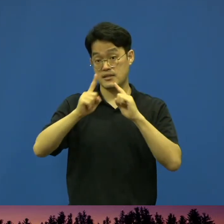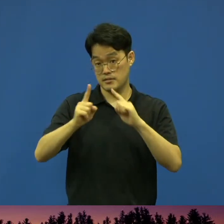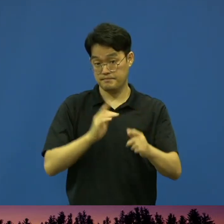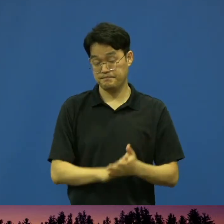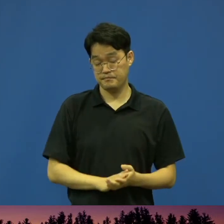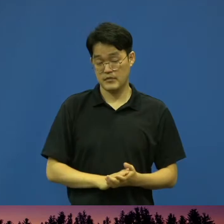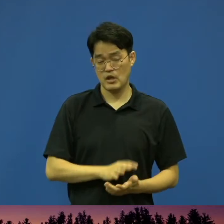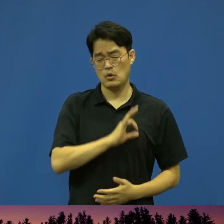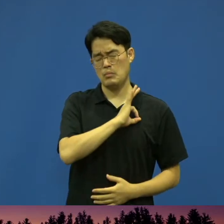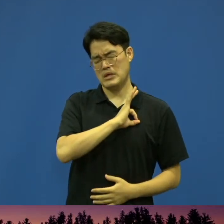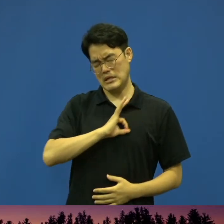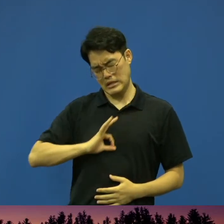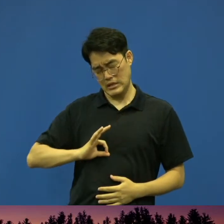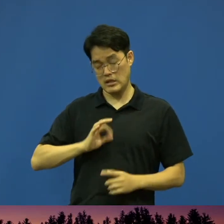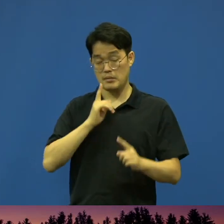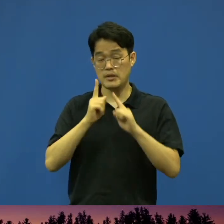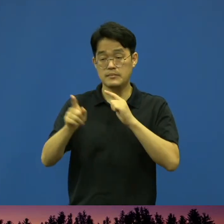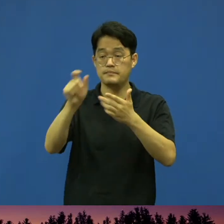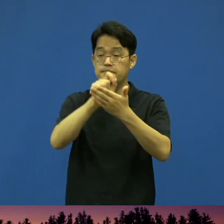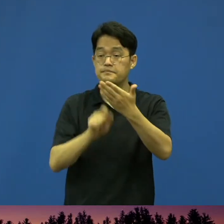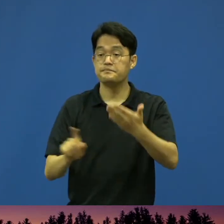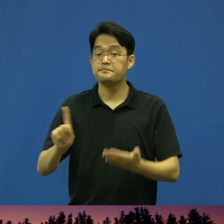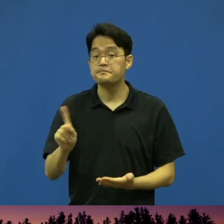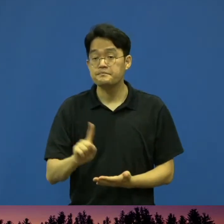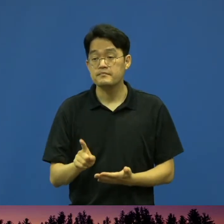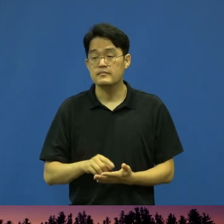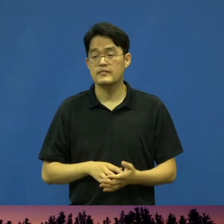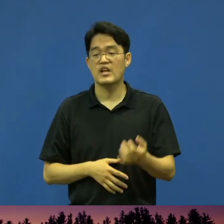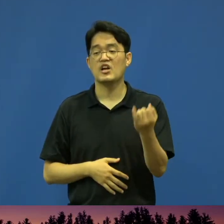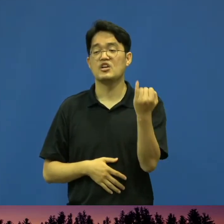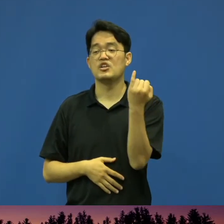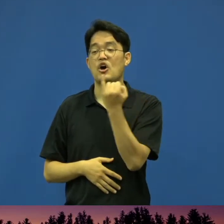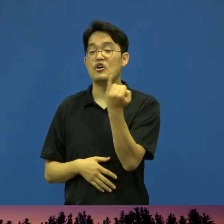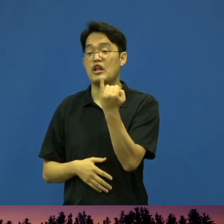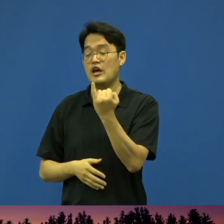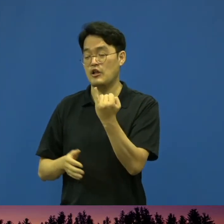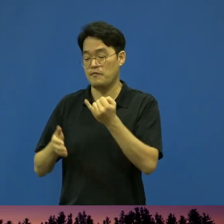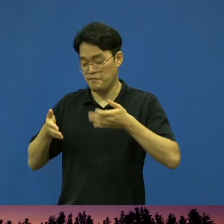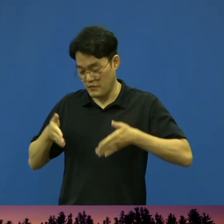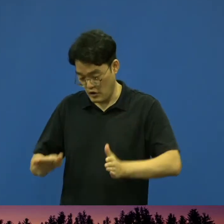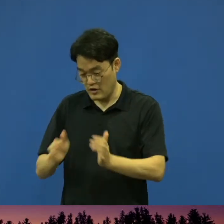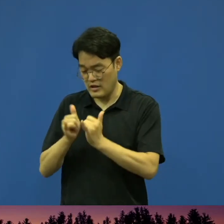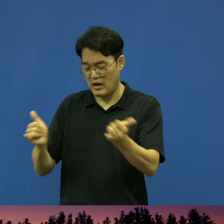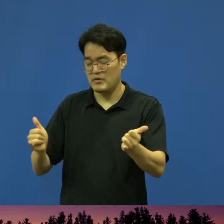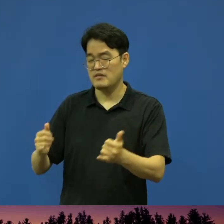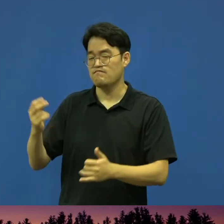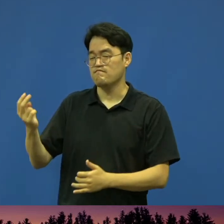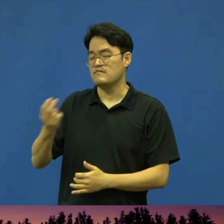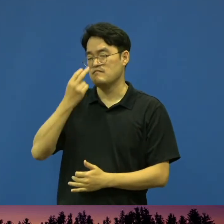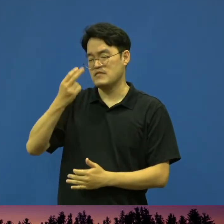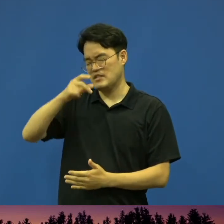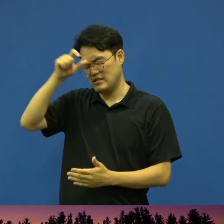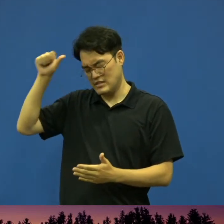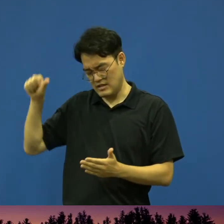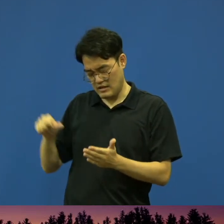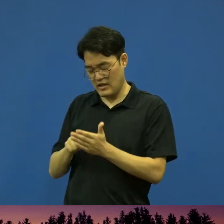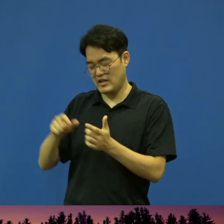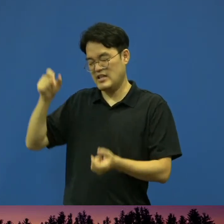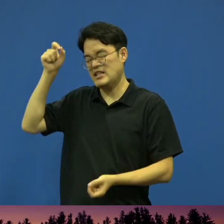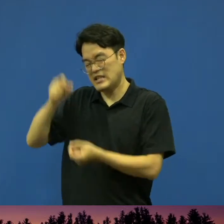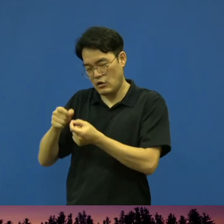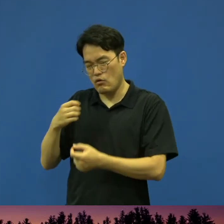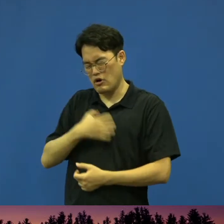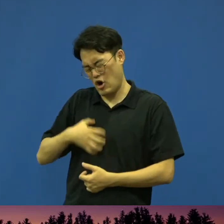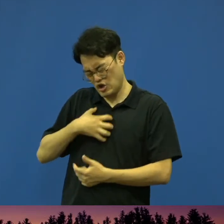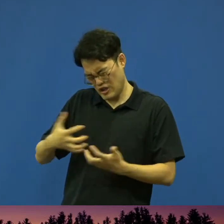14장 1절에 이렇게 기록되어 있습니다. 여인에게서 태어난 사람은 생애가 짧고 걱정이 가득하며. 동역자